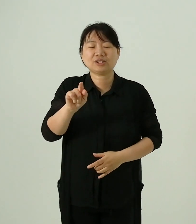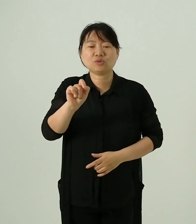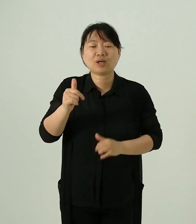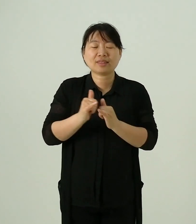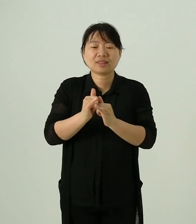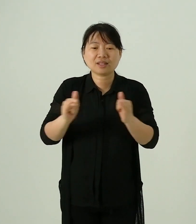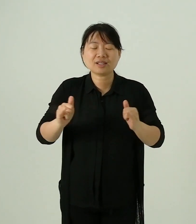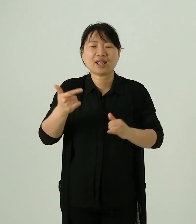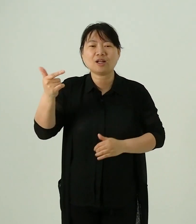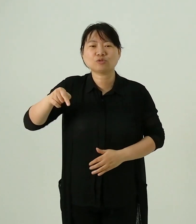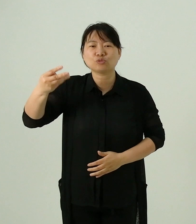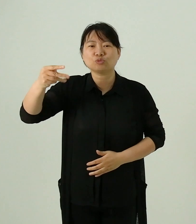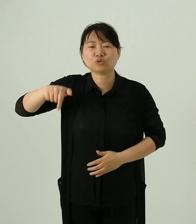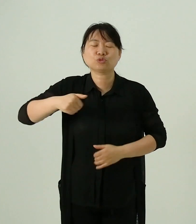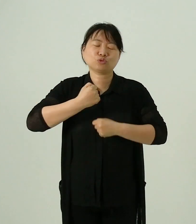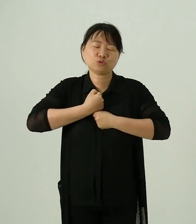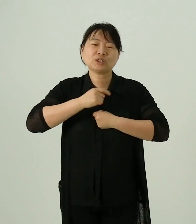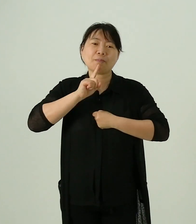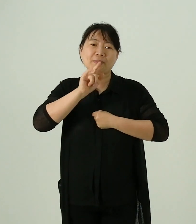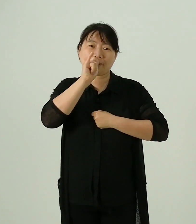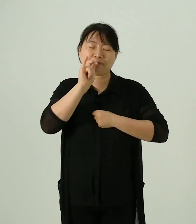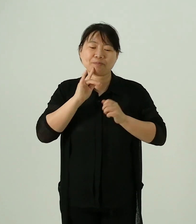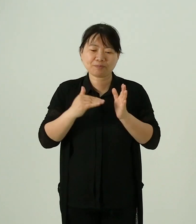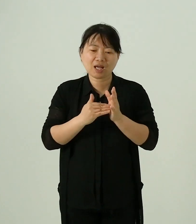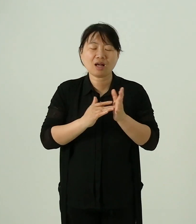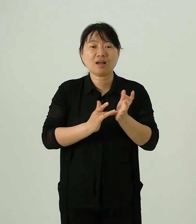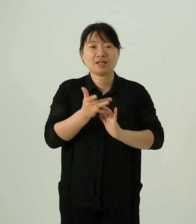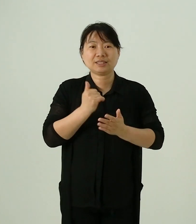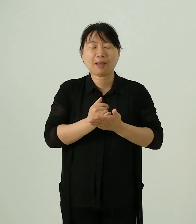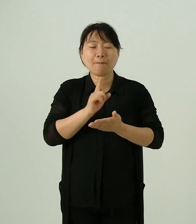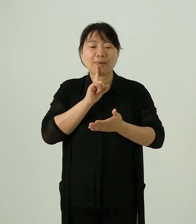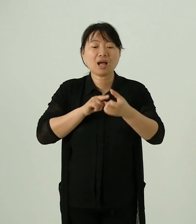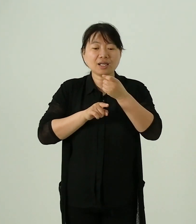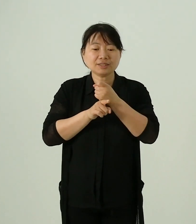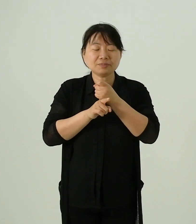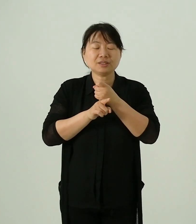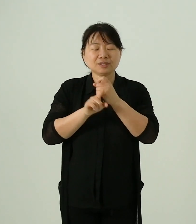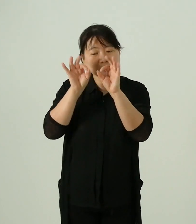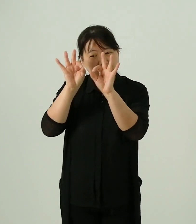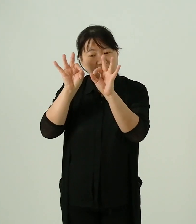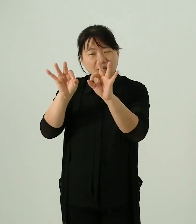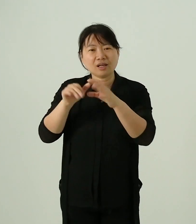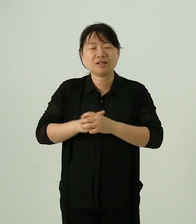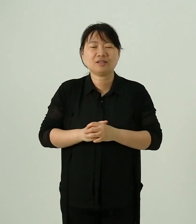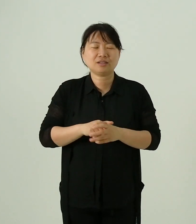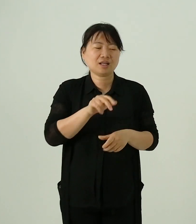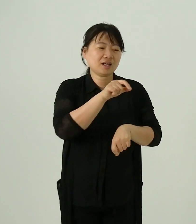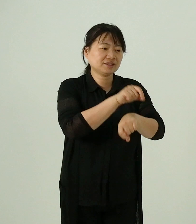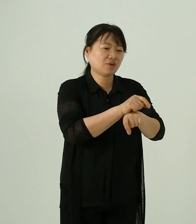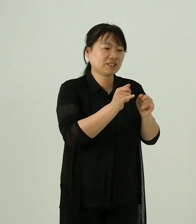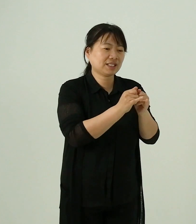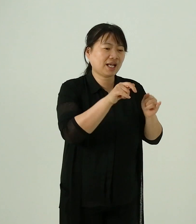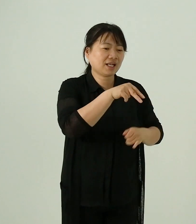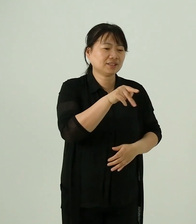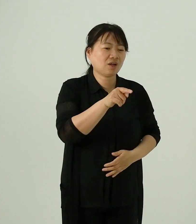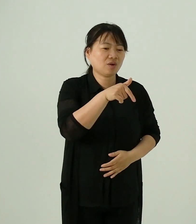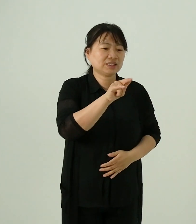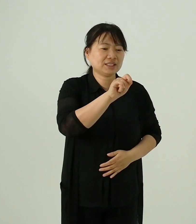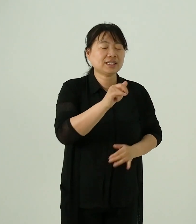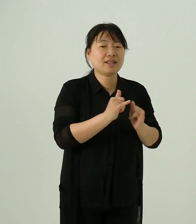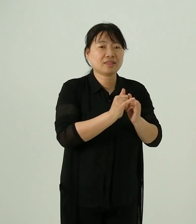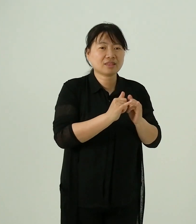주의하라 그랬습니다. 그러면 예수님의 이 말씀의 의도 속에는 서기관들의 그 허영,